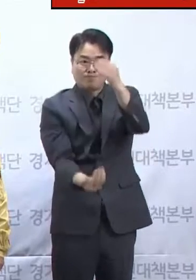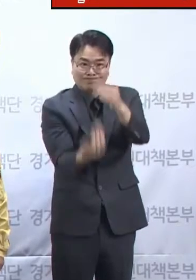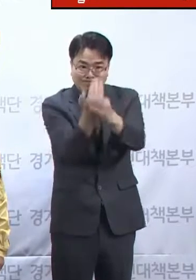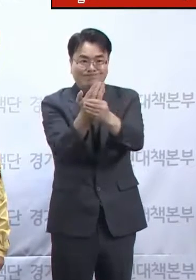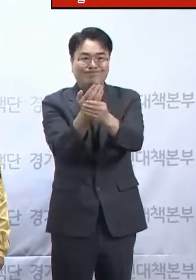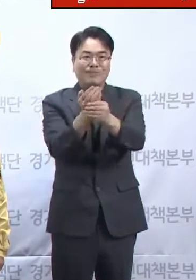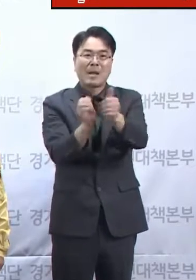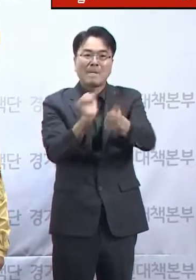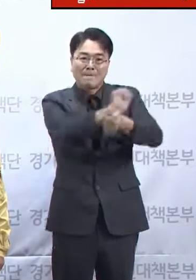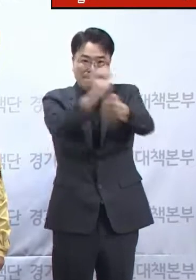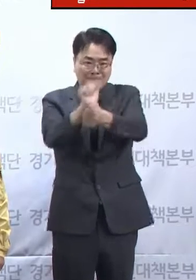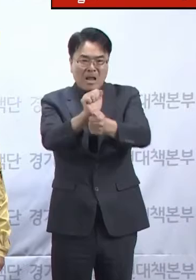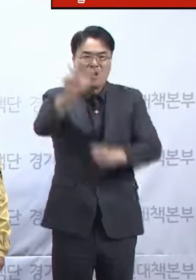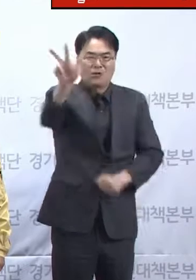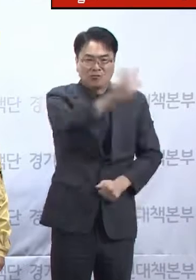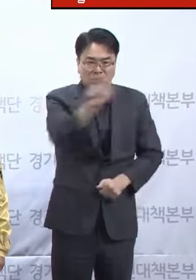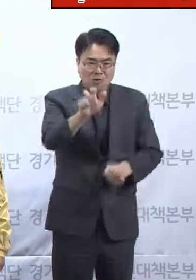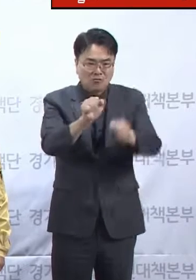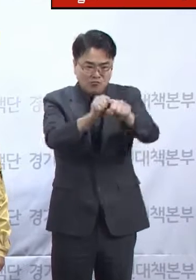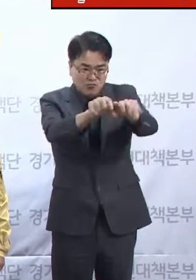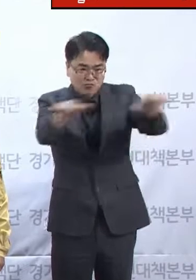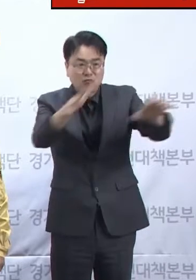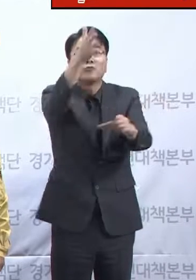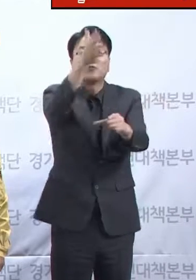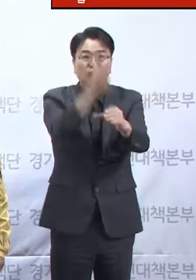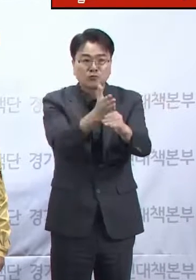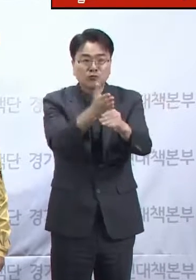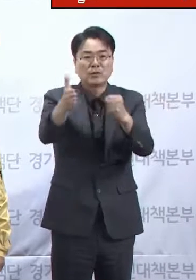전국으로 확산되고 있습니다. 이번